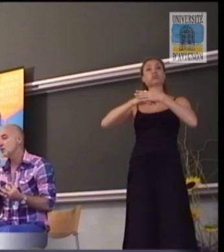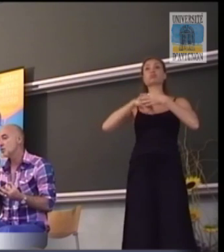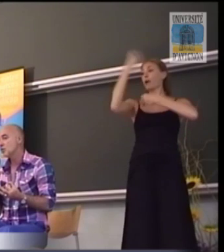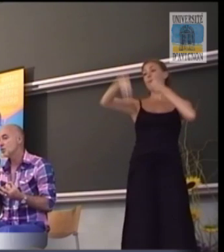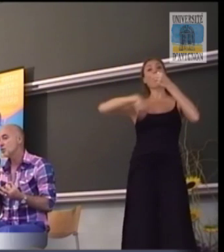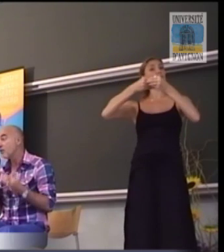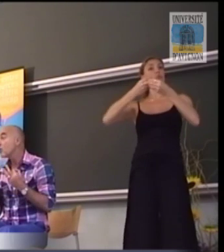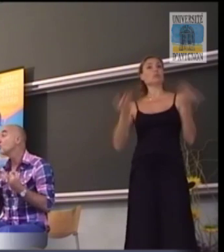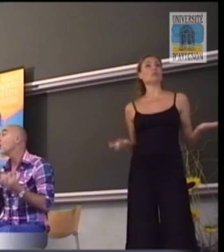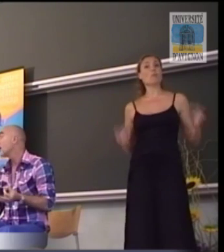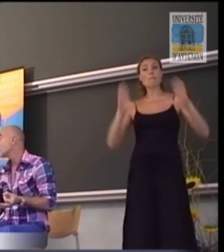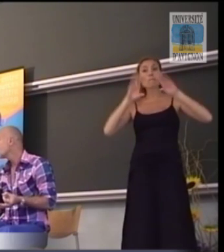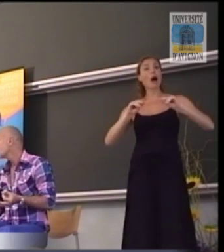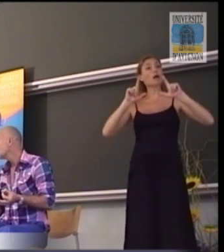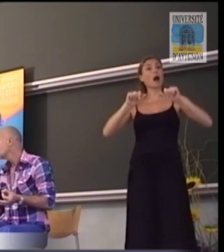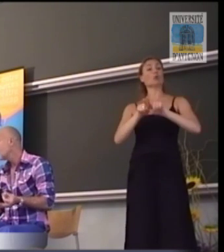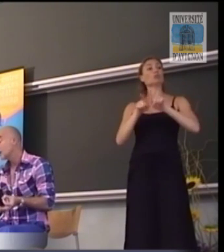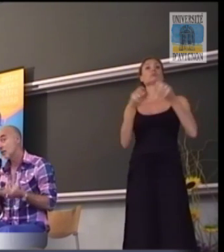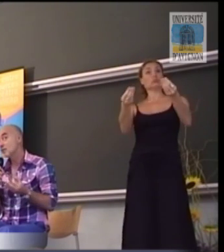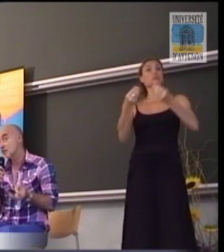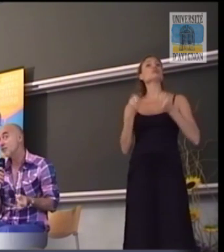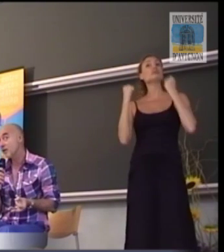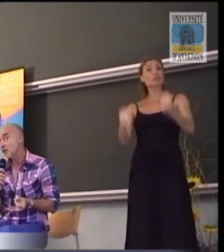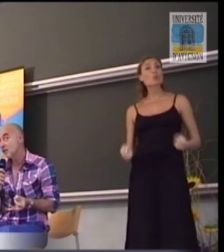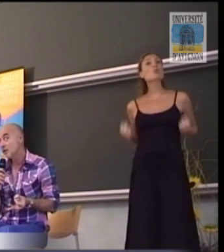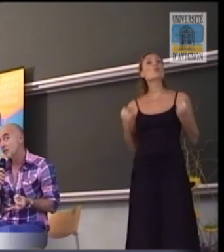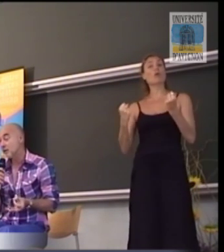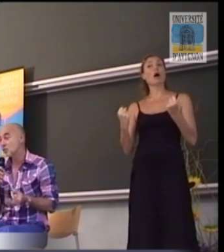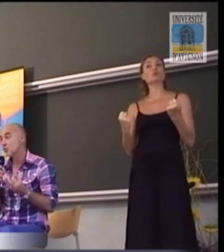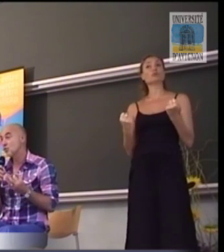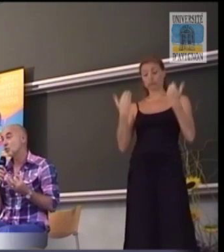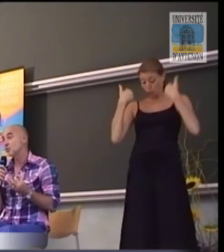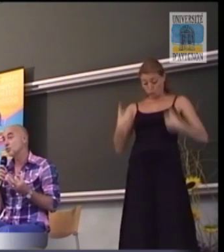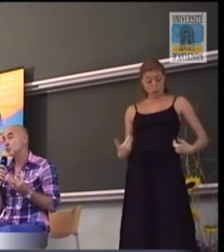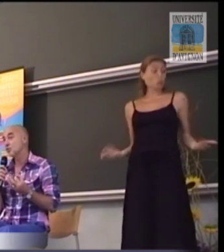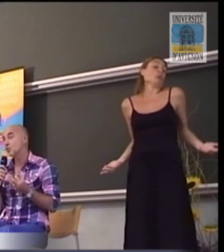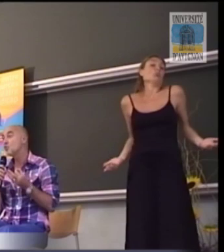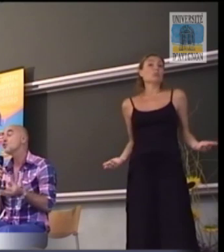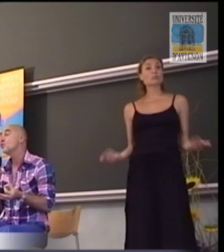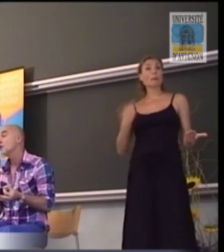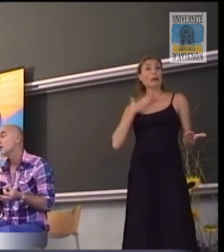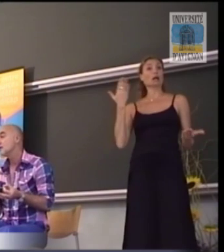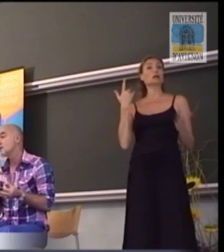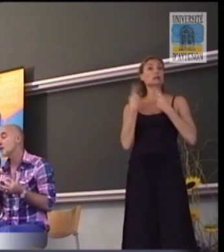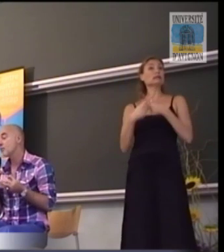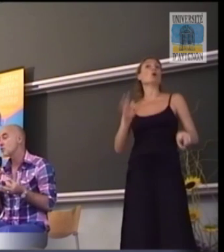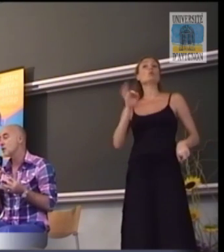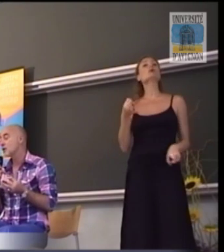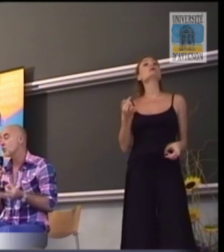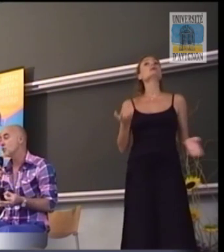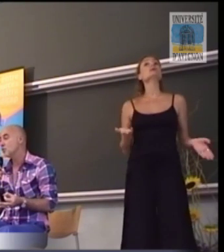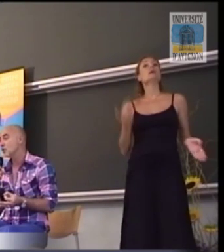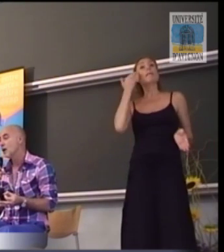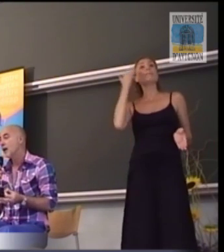aussi d'avoir le courage d'être différent, parce que je me suis rendu compte que tous ceux qui s'étaient imposés